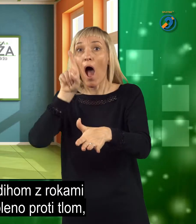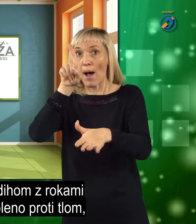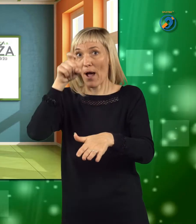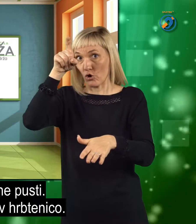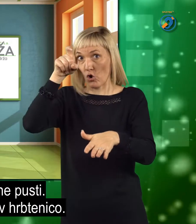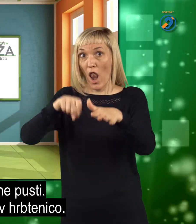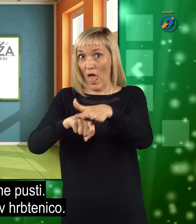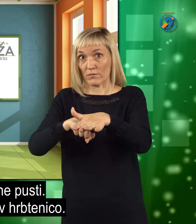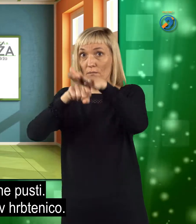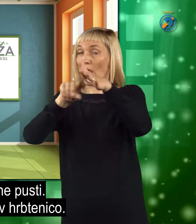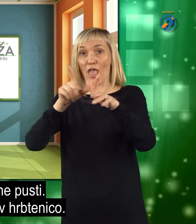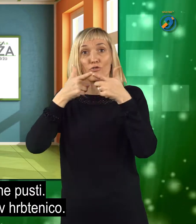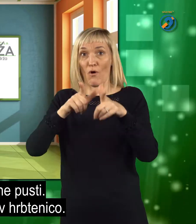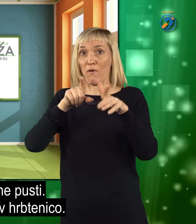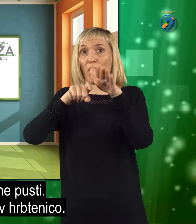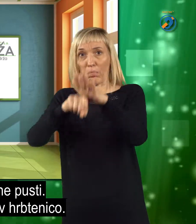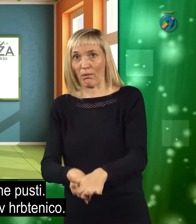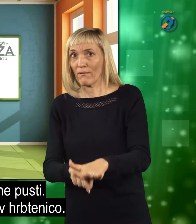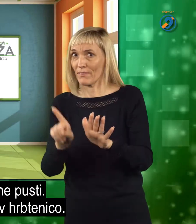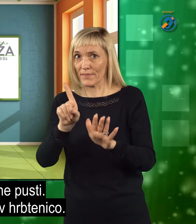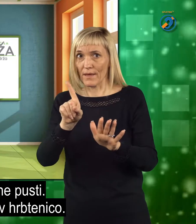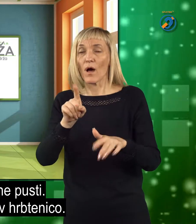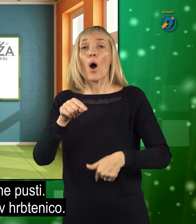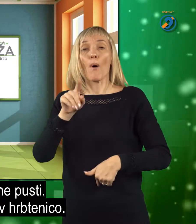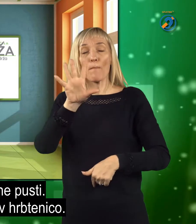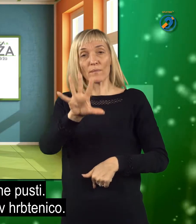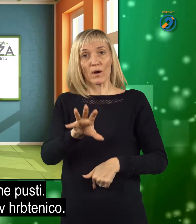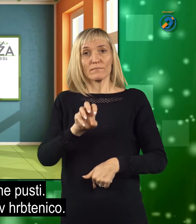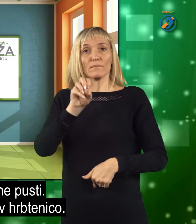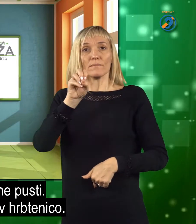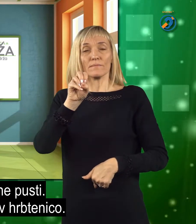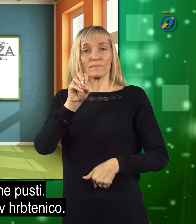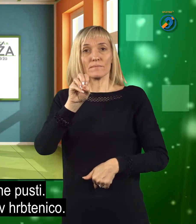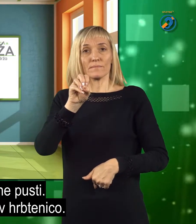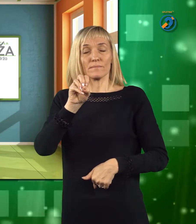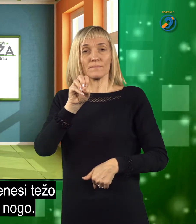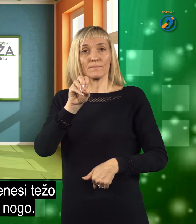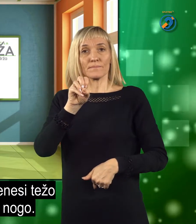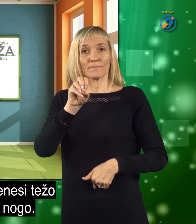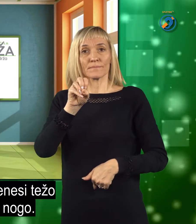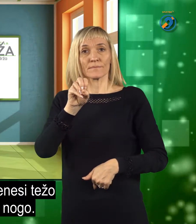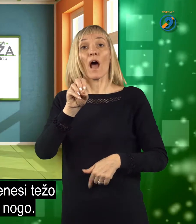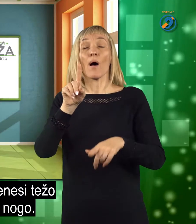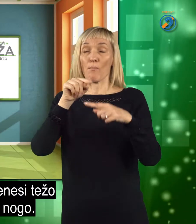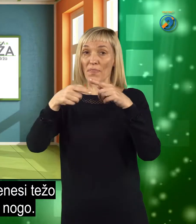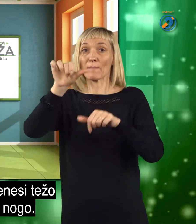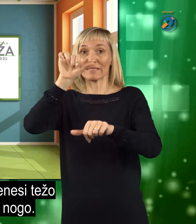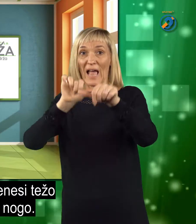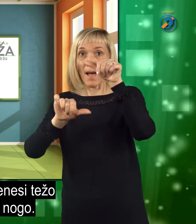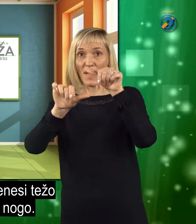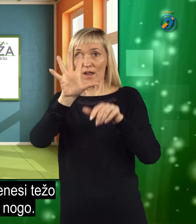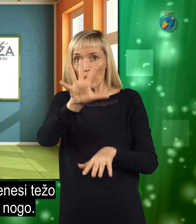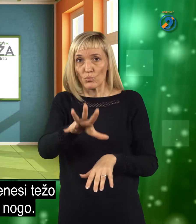tlom. Koleno se ne pusti. Potisni popek v hrbtenico. Z vdihom prenesi težo